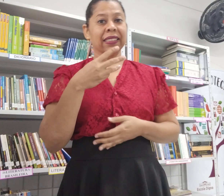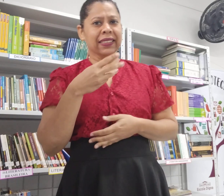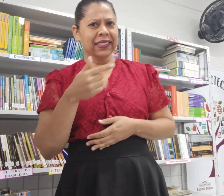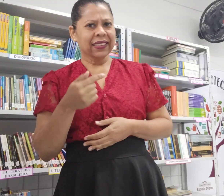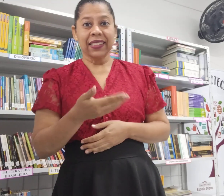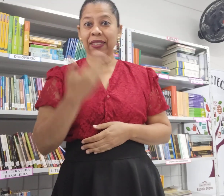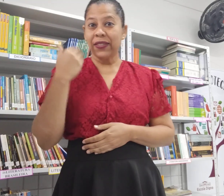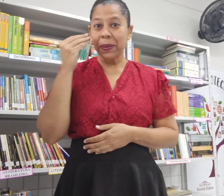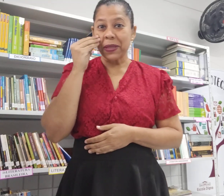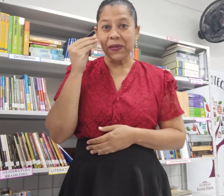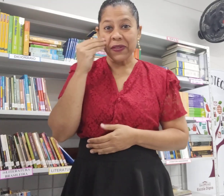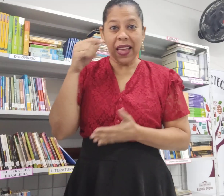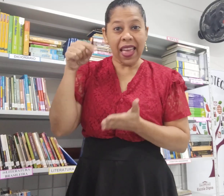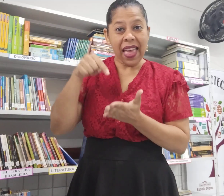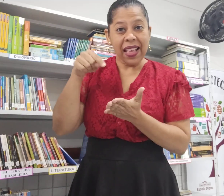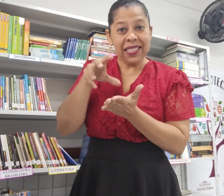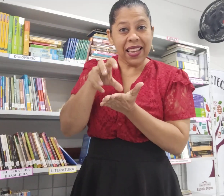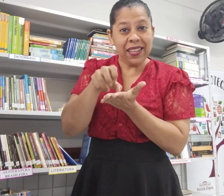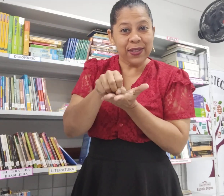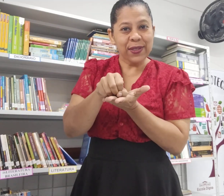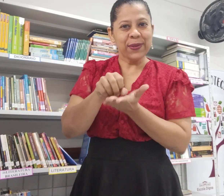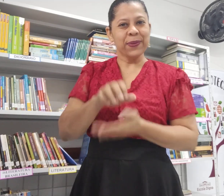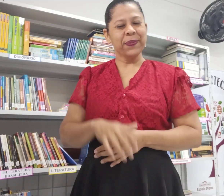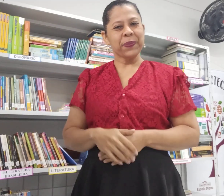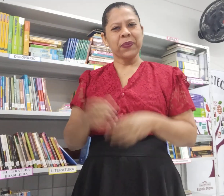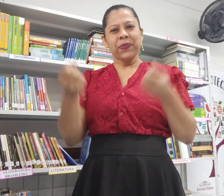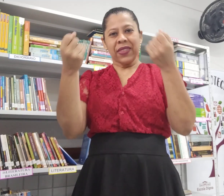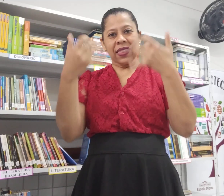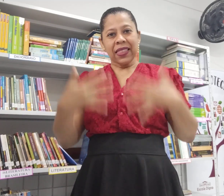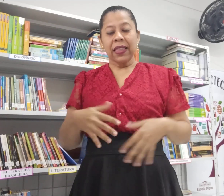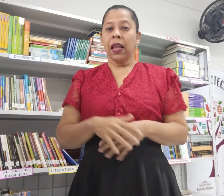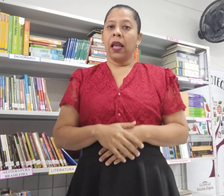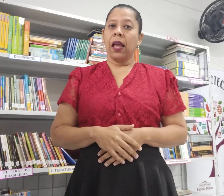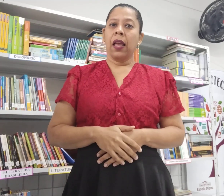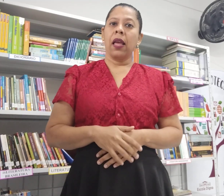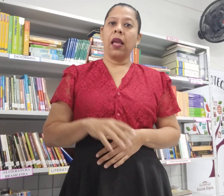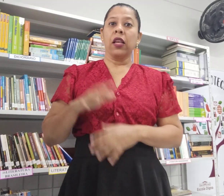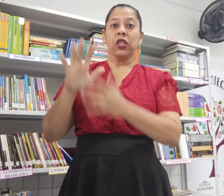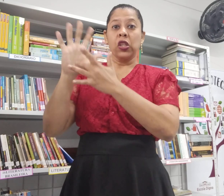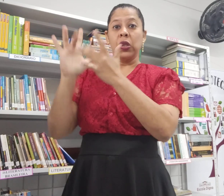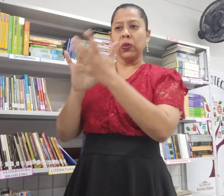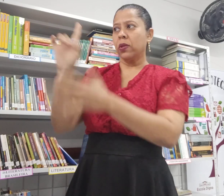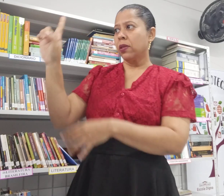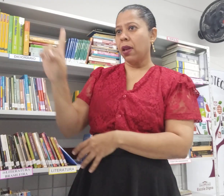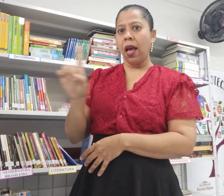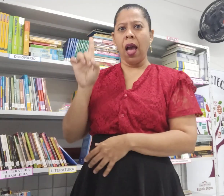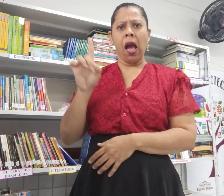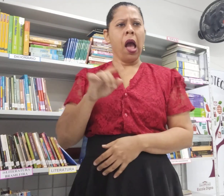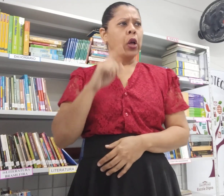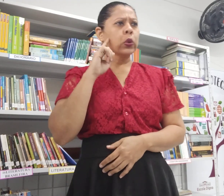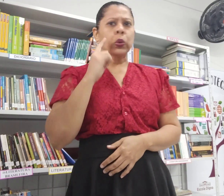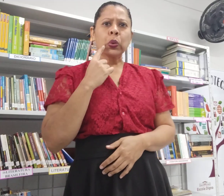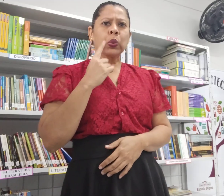registro. Diz assim: e trouxeram-lhe um surdo que falava dificilmente,